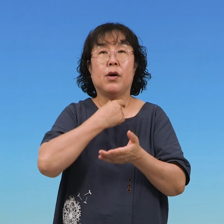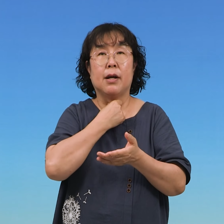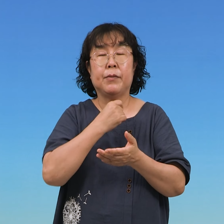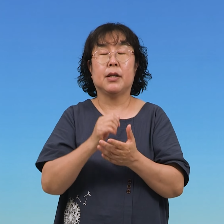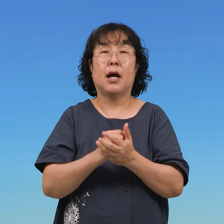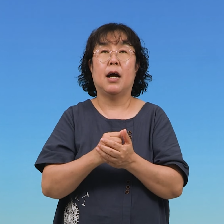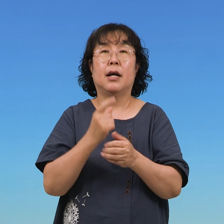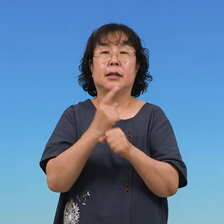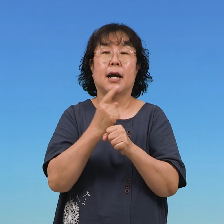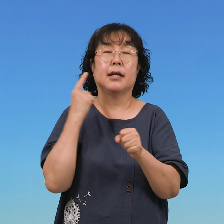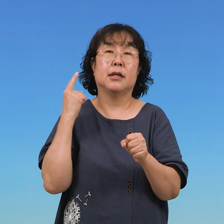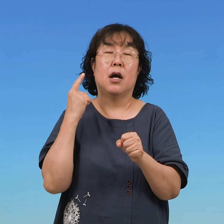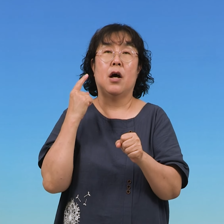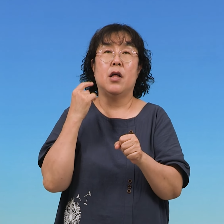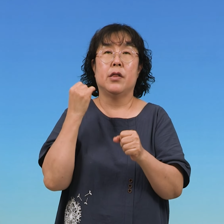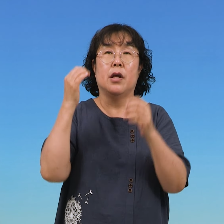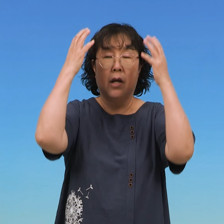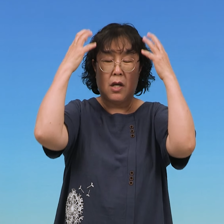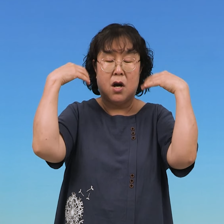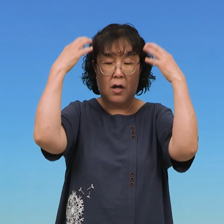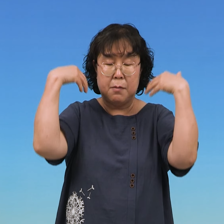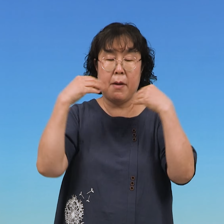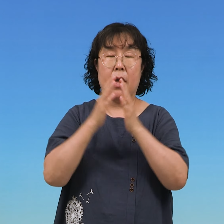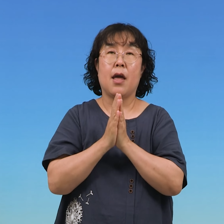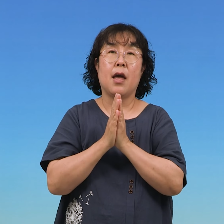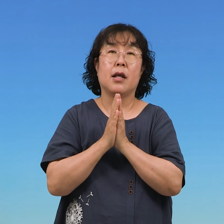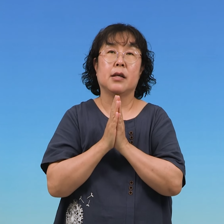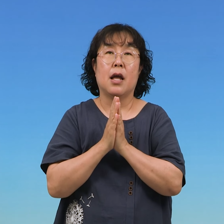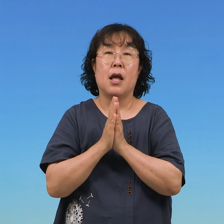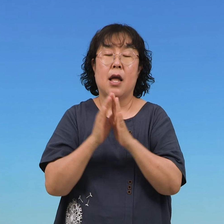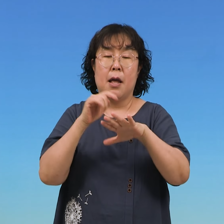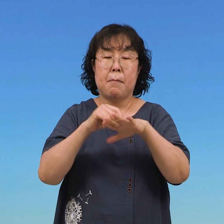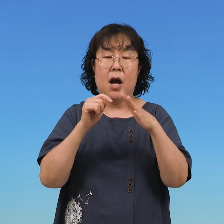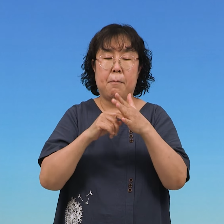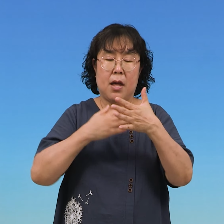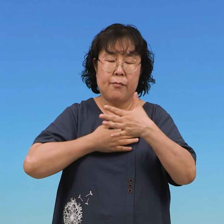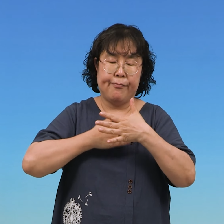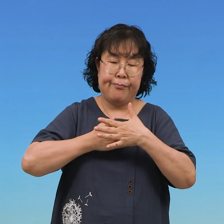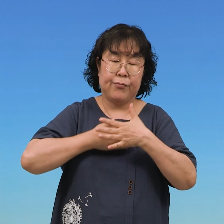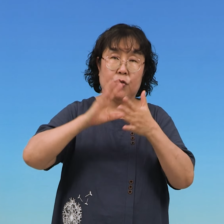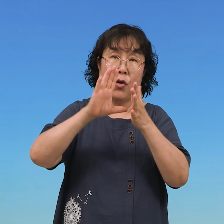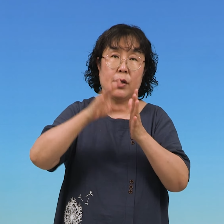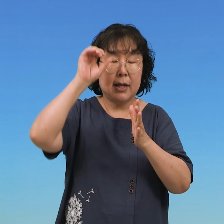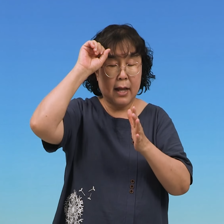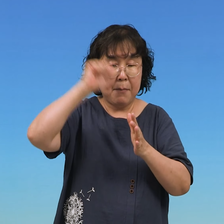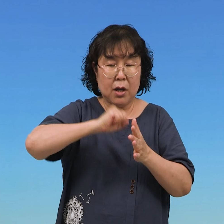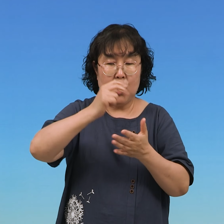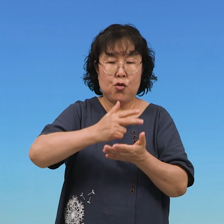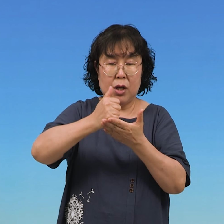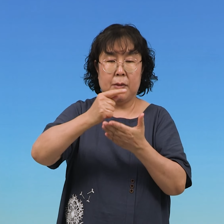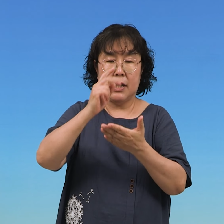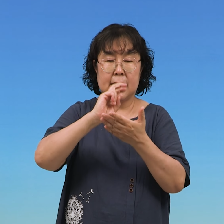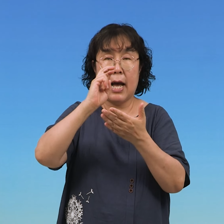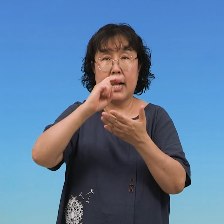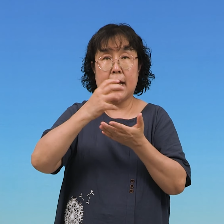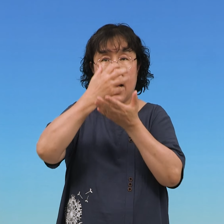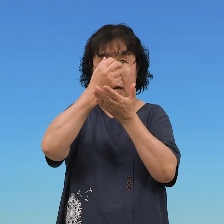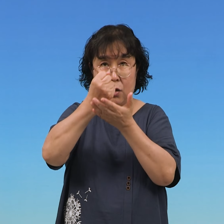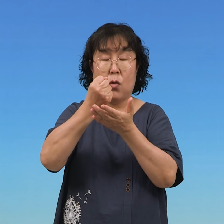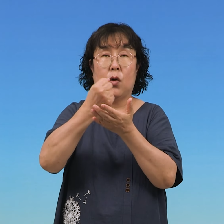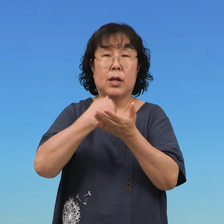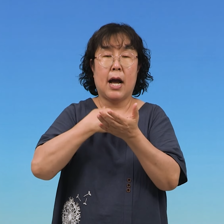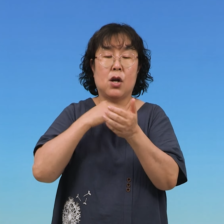여름 일만소도 파송 운동 앞두고 너무나 마음의 두려움에 빠져 있었을 때 새벽에 주님 이 찬양으로